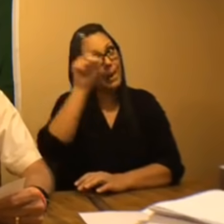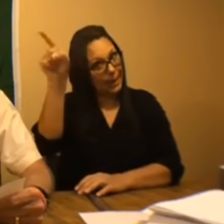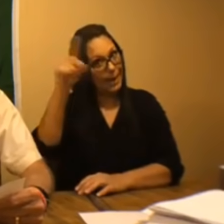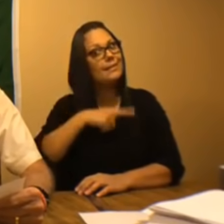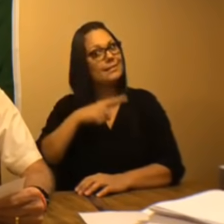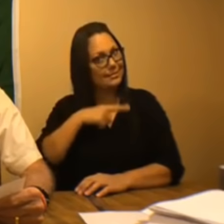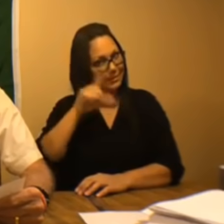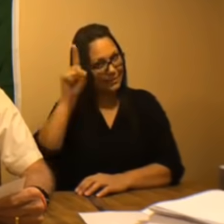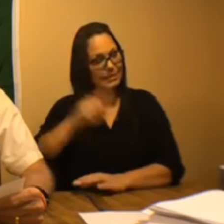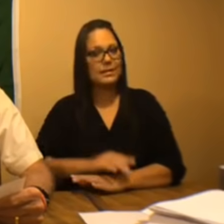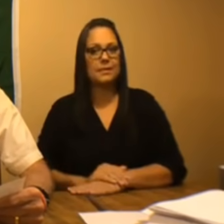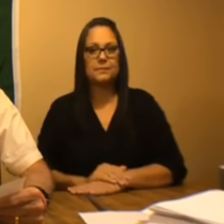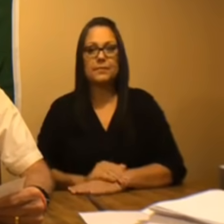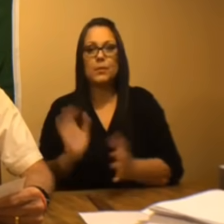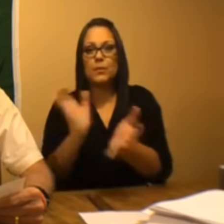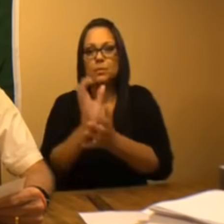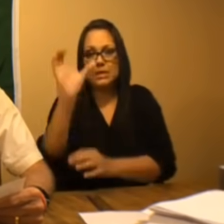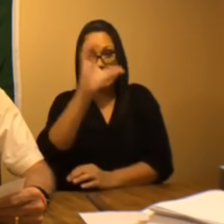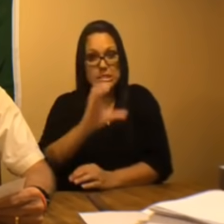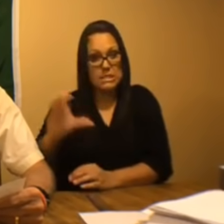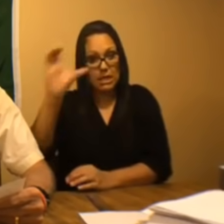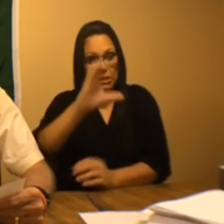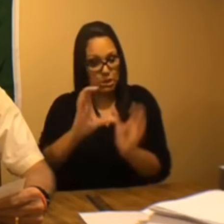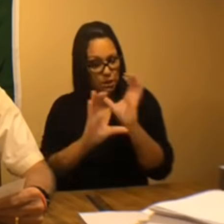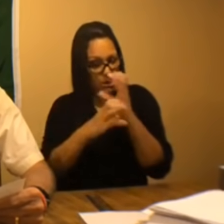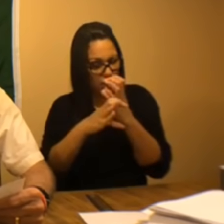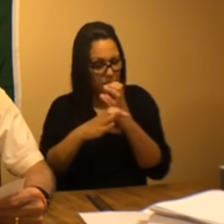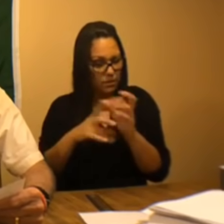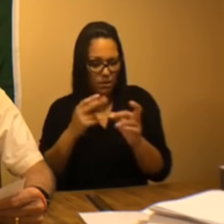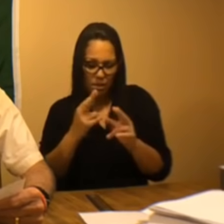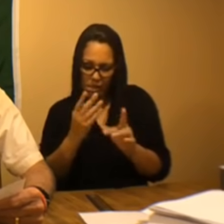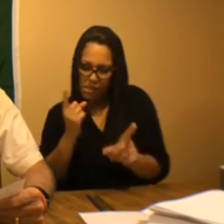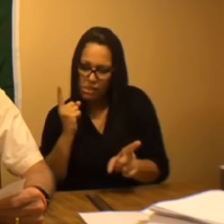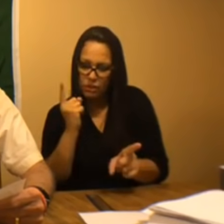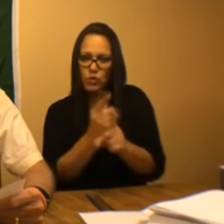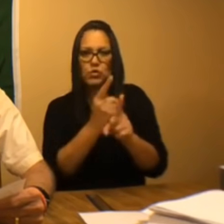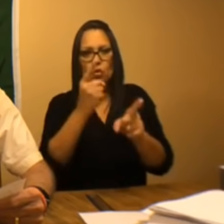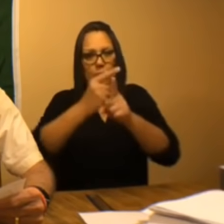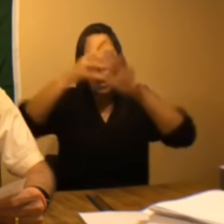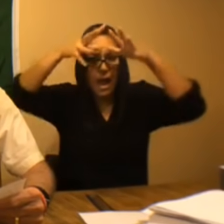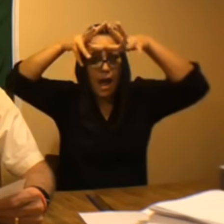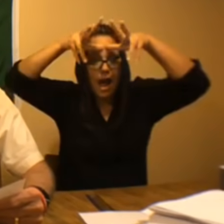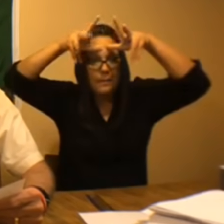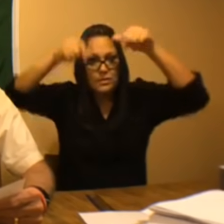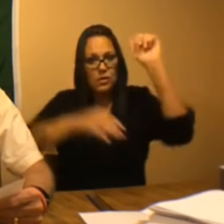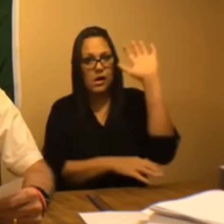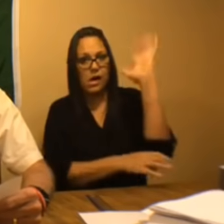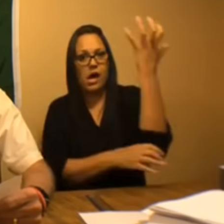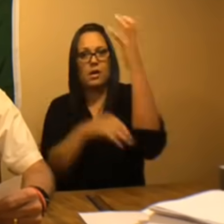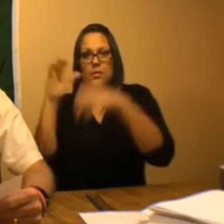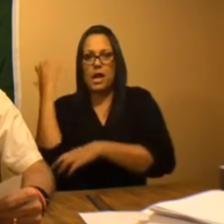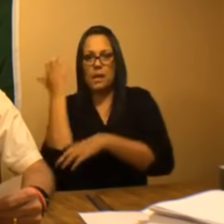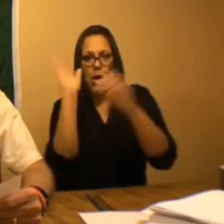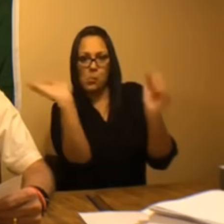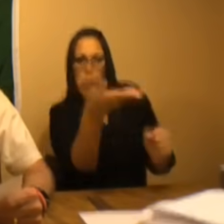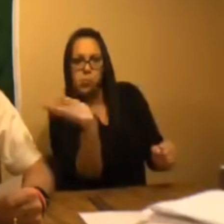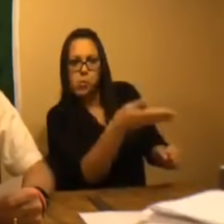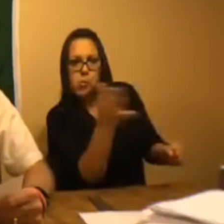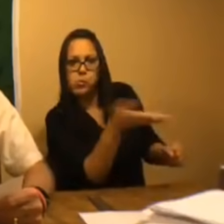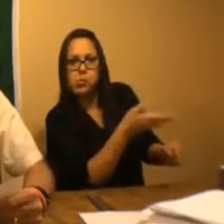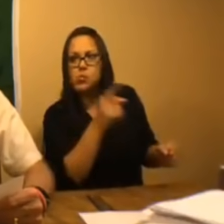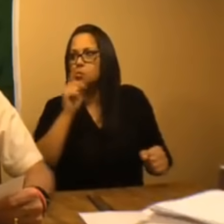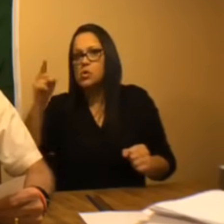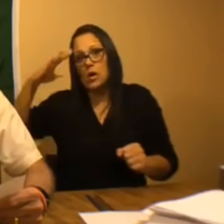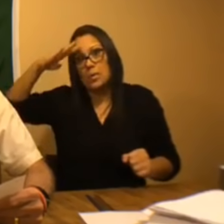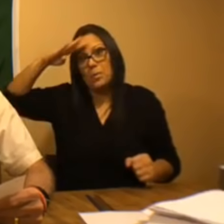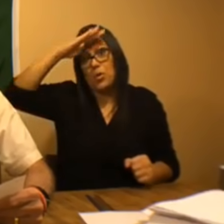jornal. Cientistas estimam que desmatamento da Amazônia pode triplicar com Bolsonaro. Baseado no